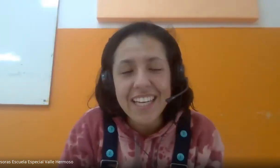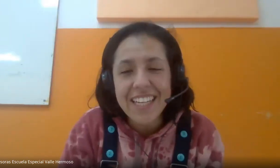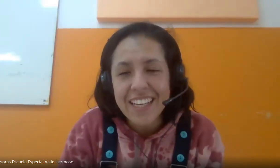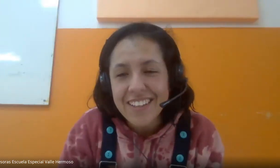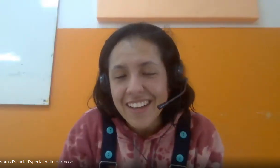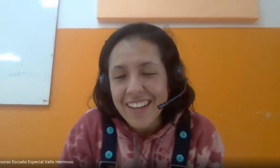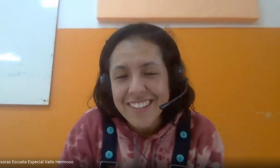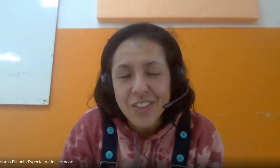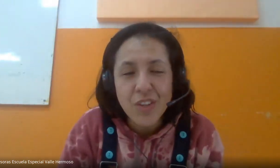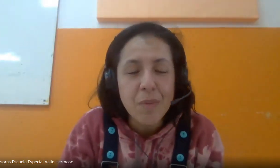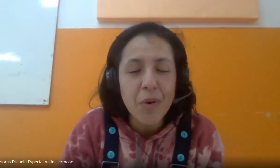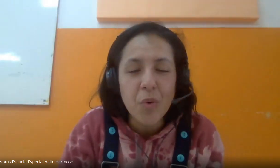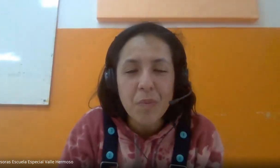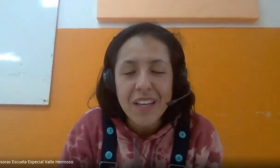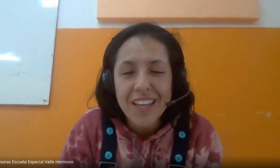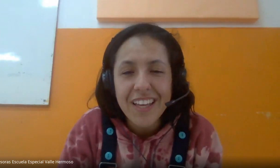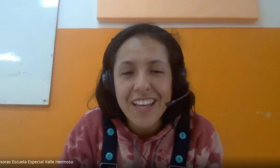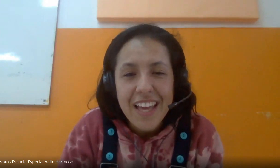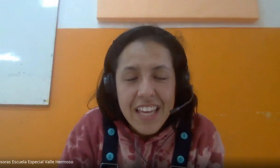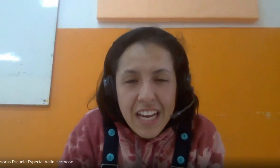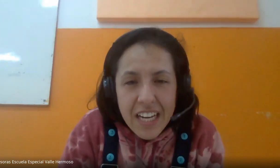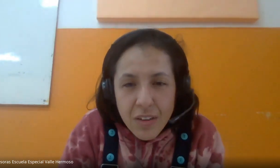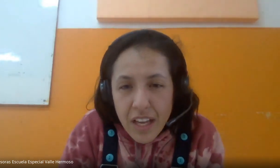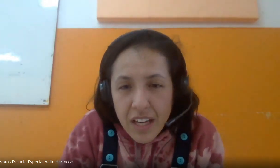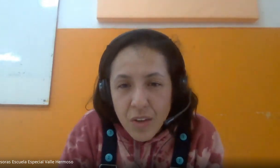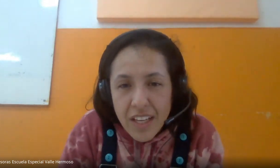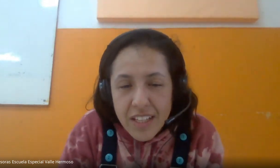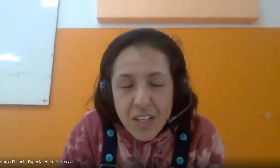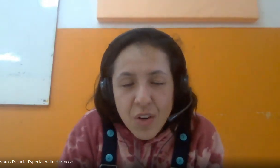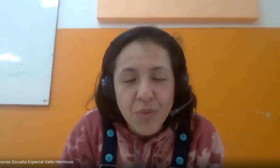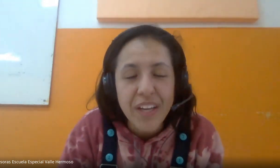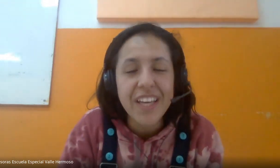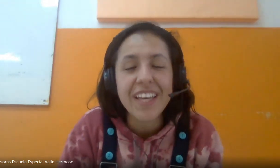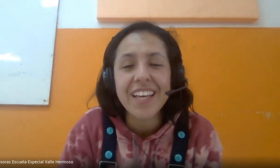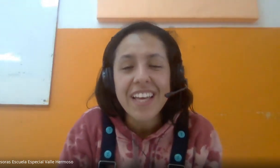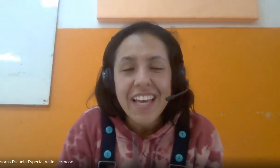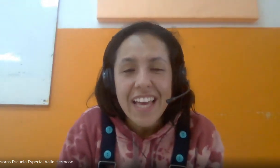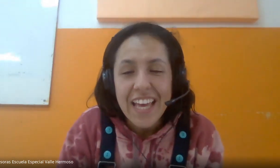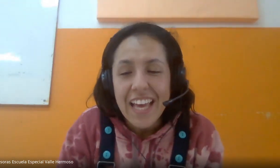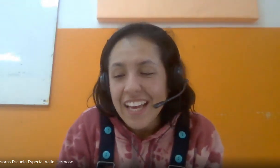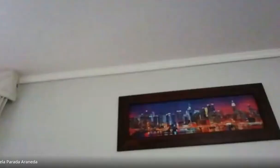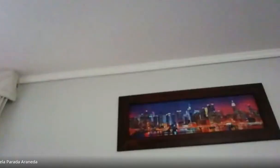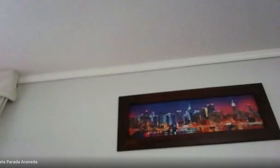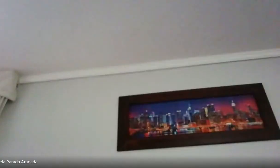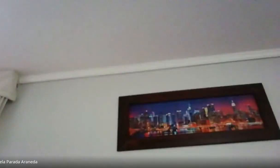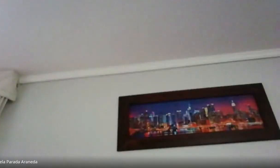Martina, no se preocupe. ¿Y el, Nicolás que se nos fue? ¿Nicolás? ¡Oh!